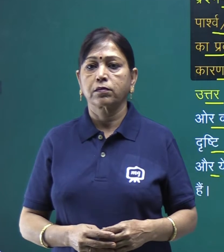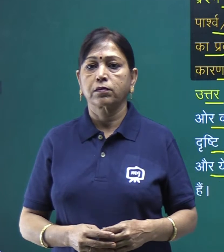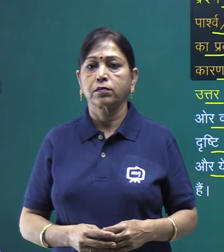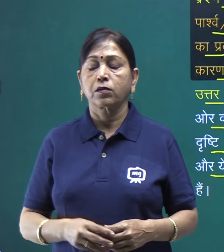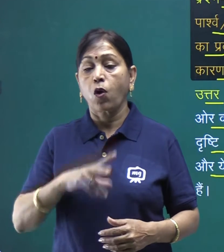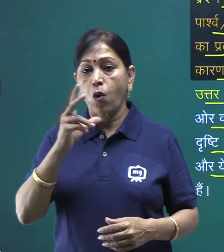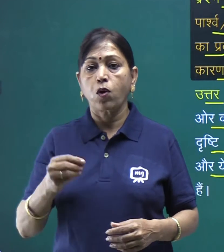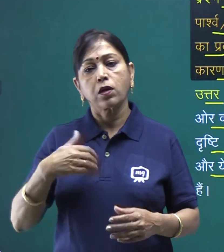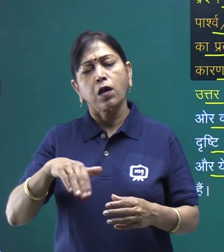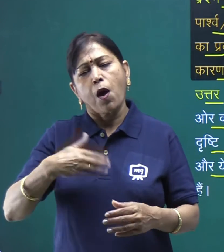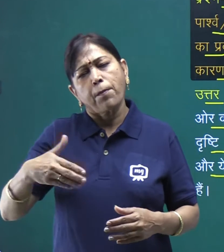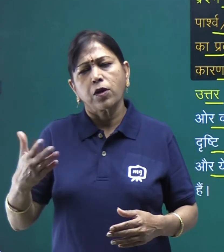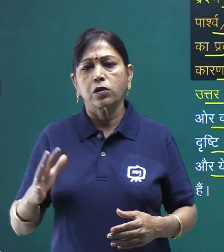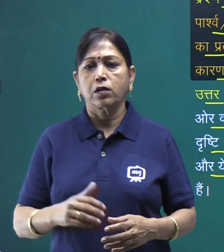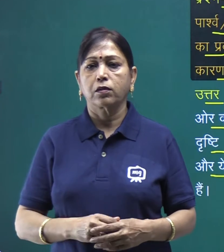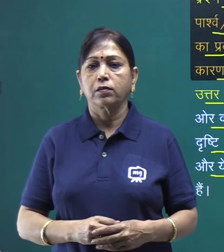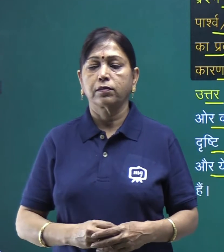और ये सदैव